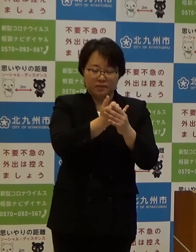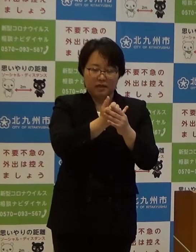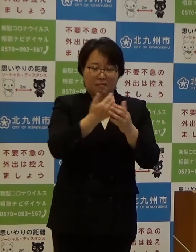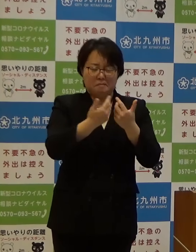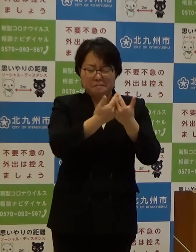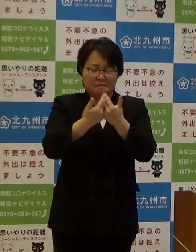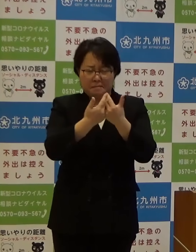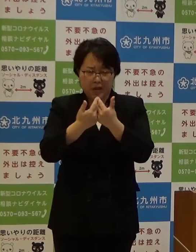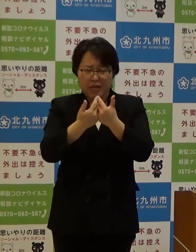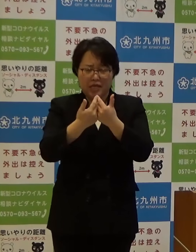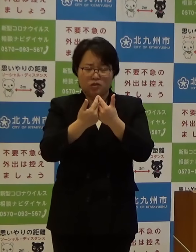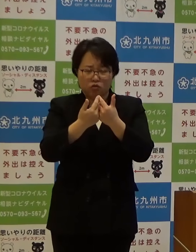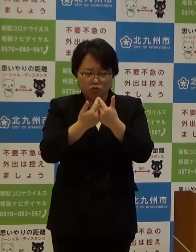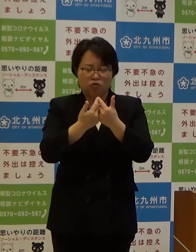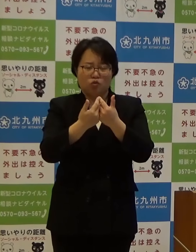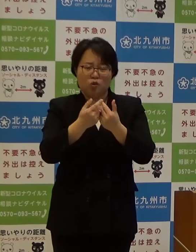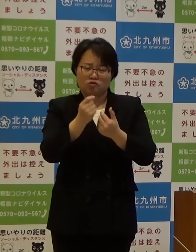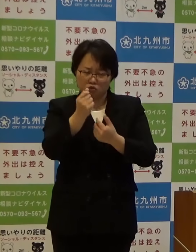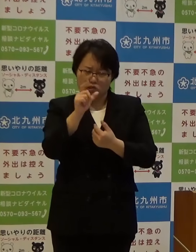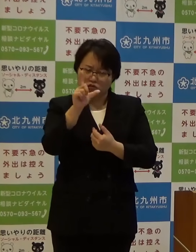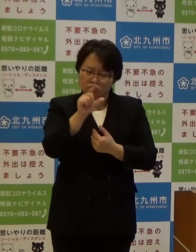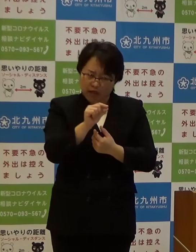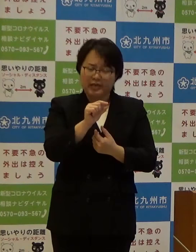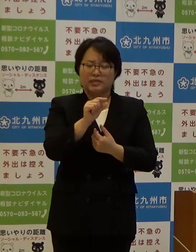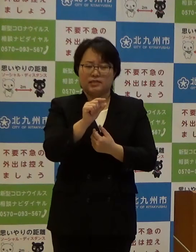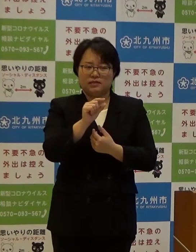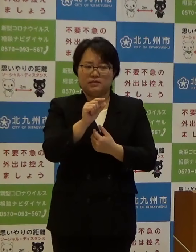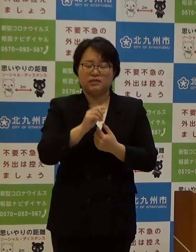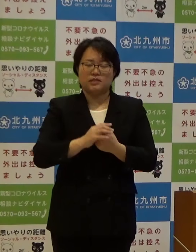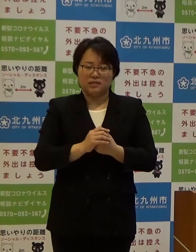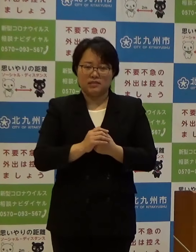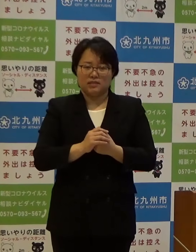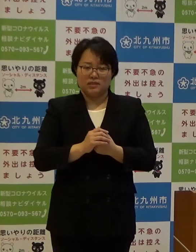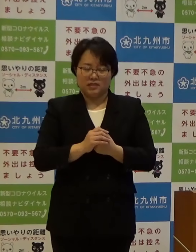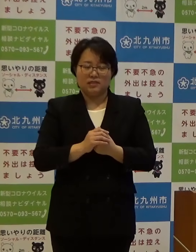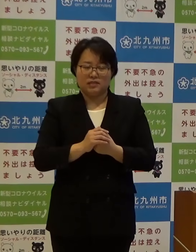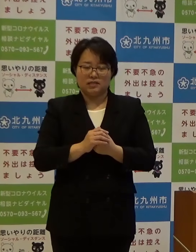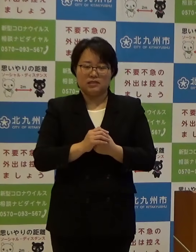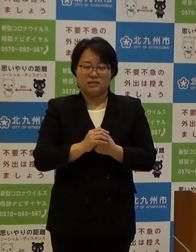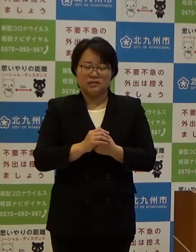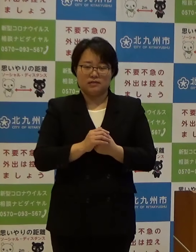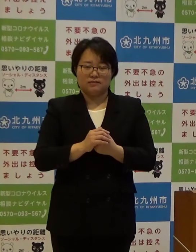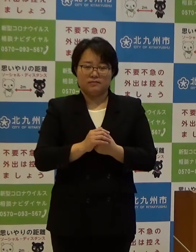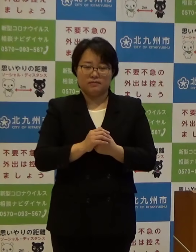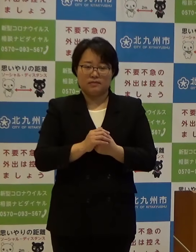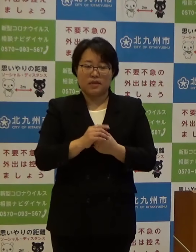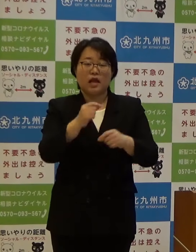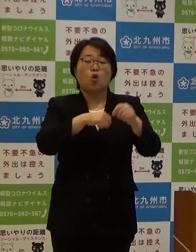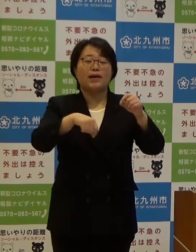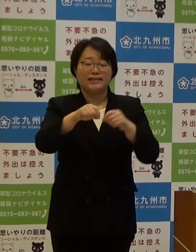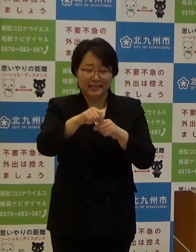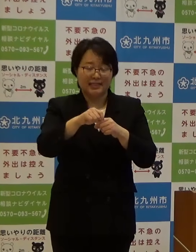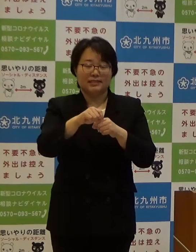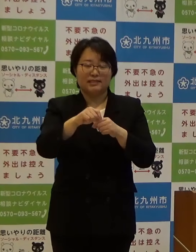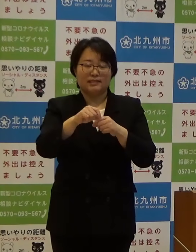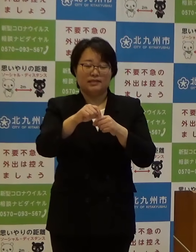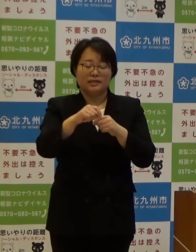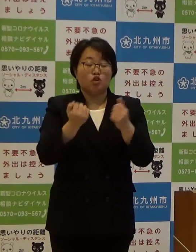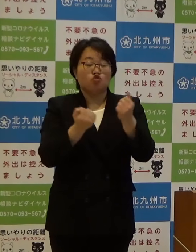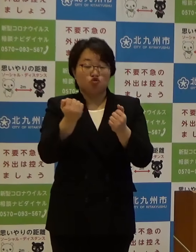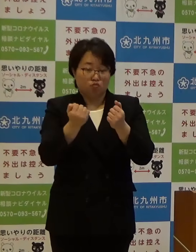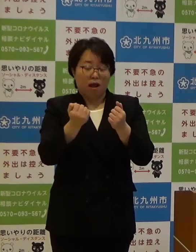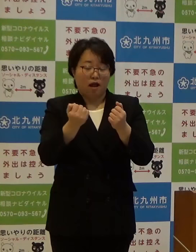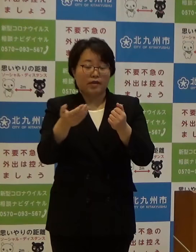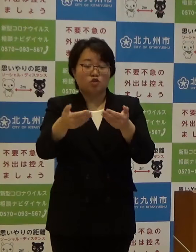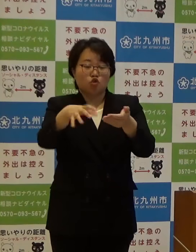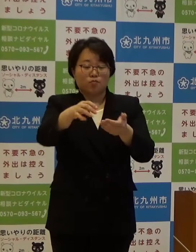はかなり指摘されるわけでありますが、マイカー出勤者が多いということが一つ本市の、まあ、今までは